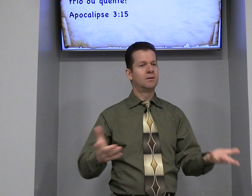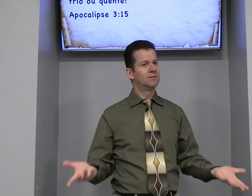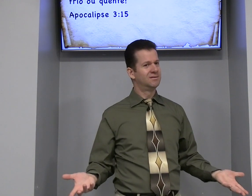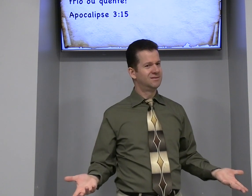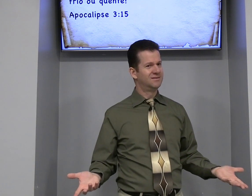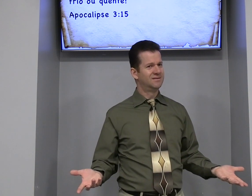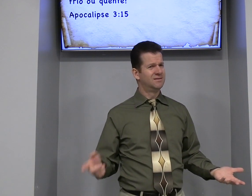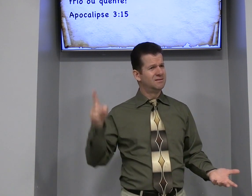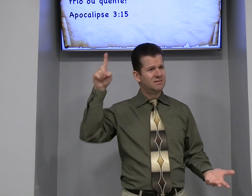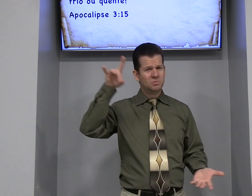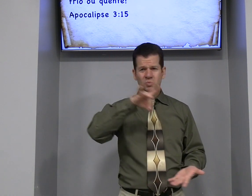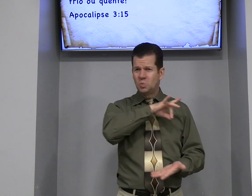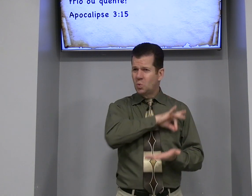mas era muito